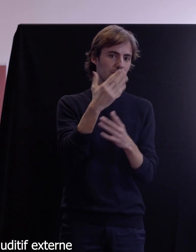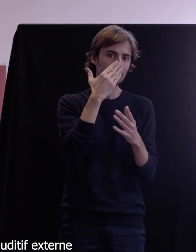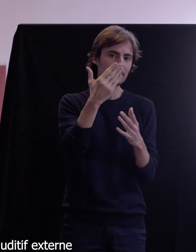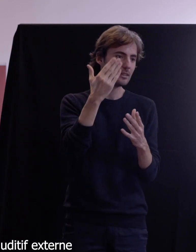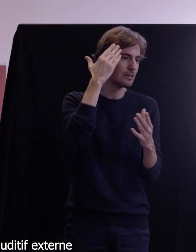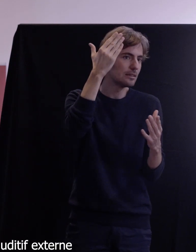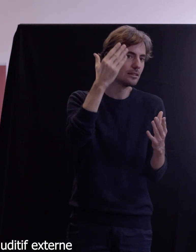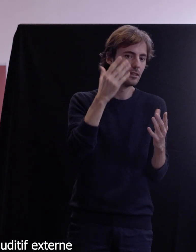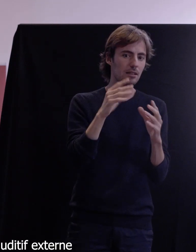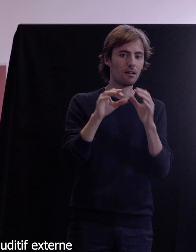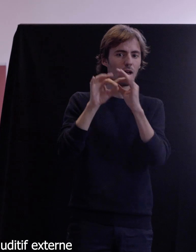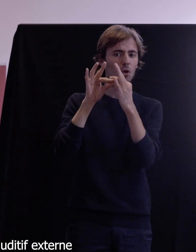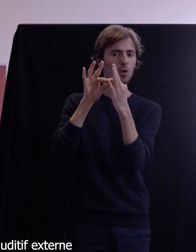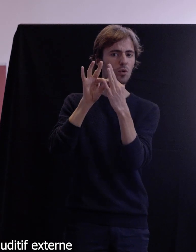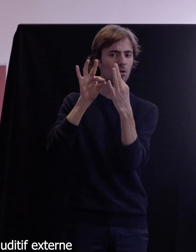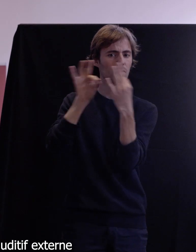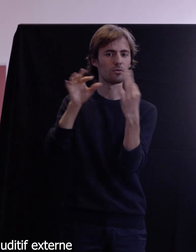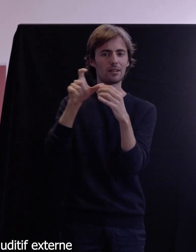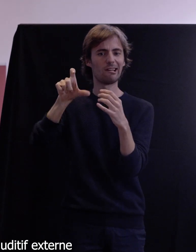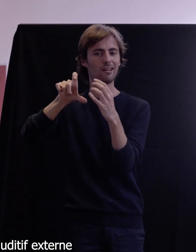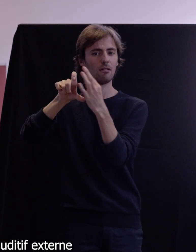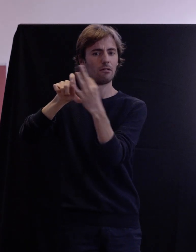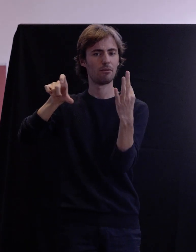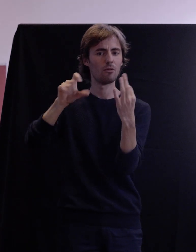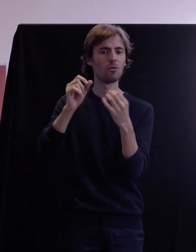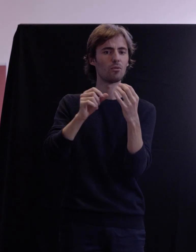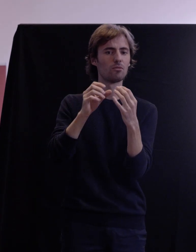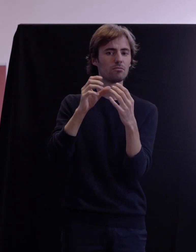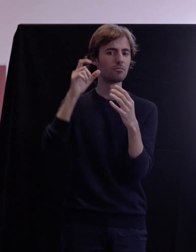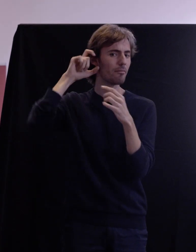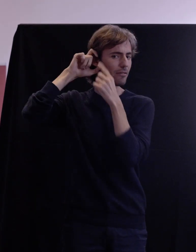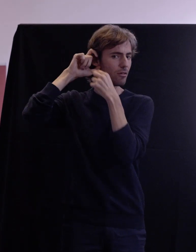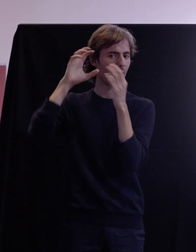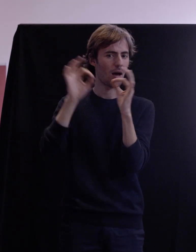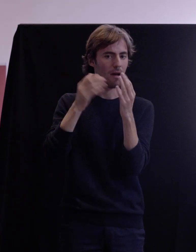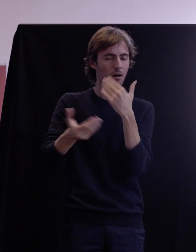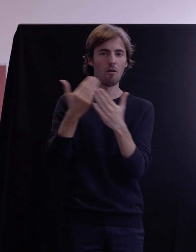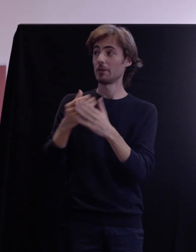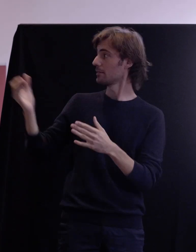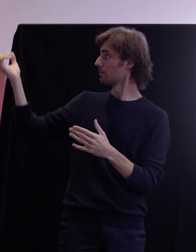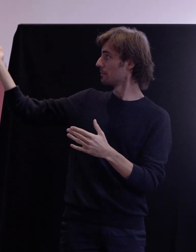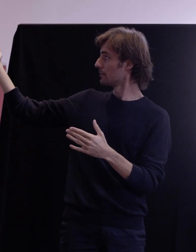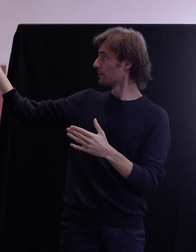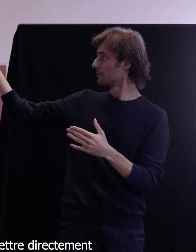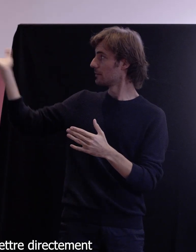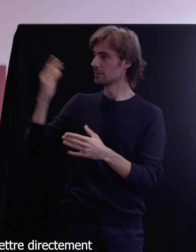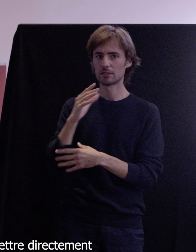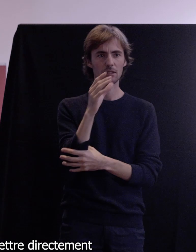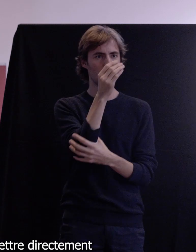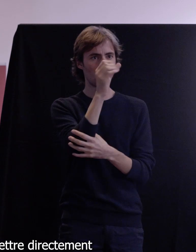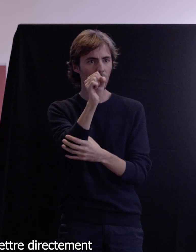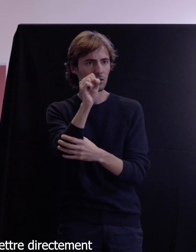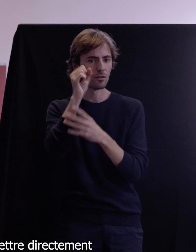pas de conduit auditif externe ou quand on n'a pas de pavillon d'oreille. Et cet appareil en conduction osseuse, en fait, il vient